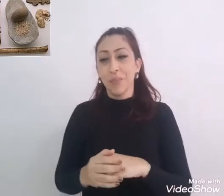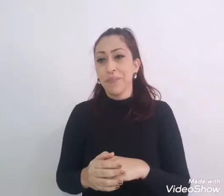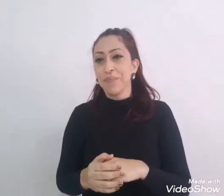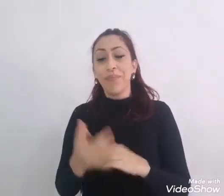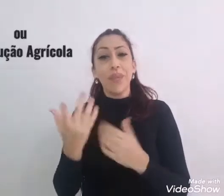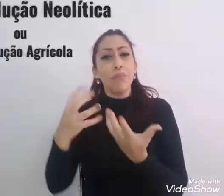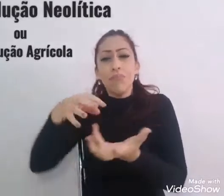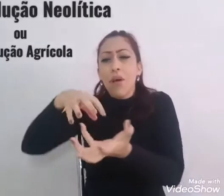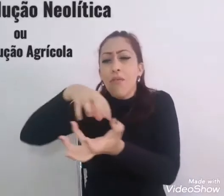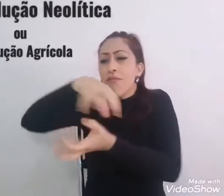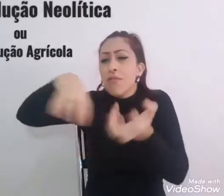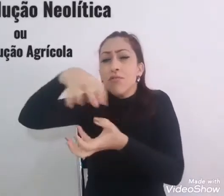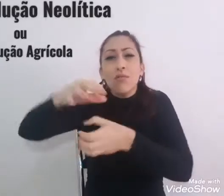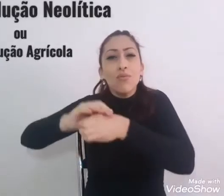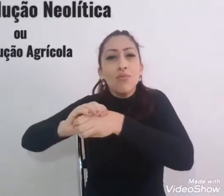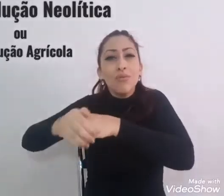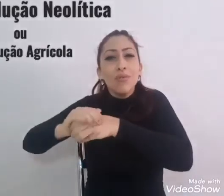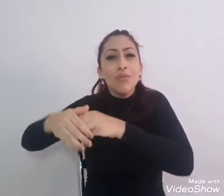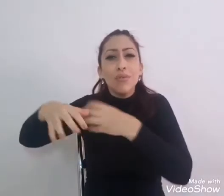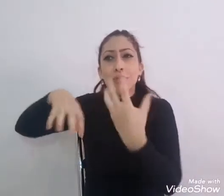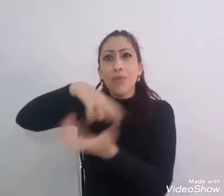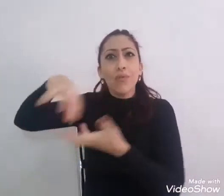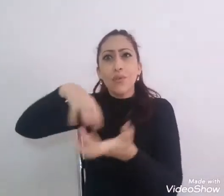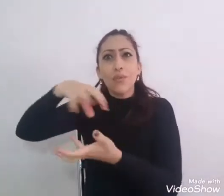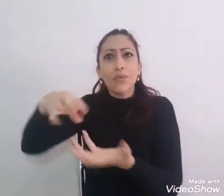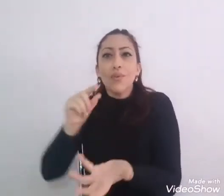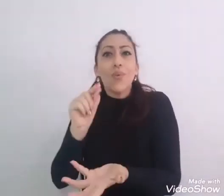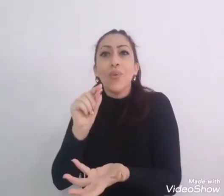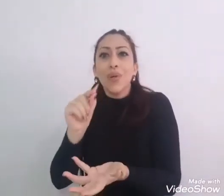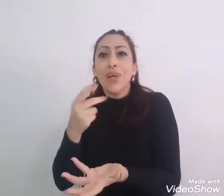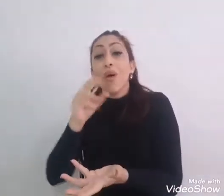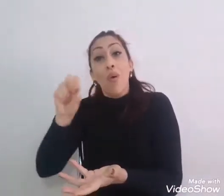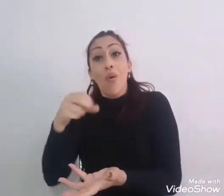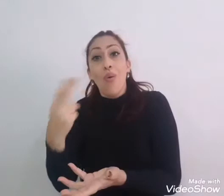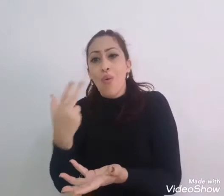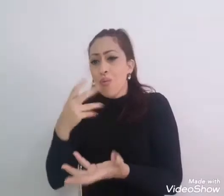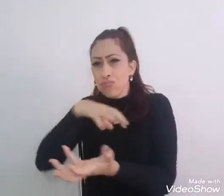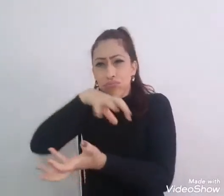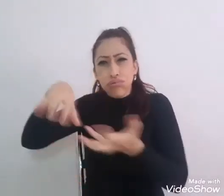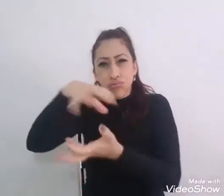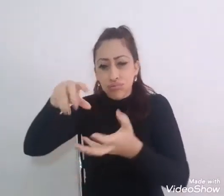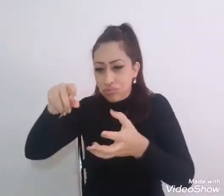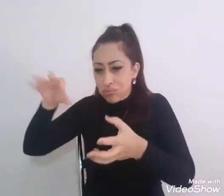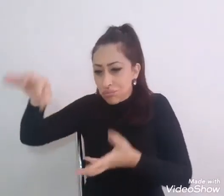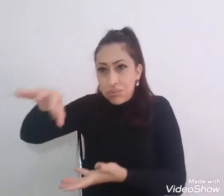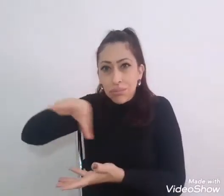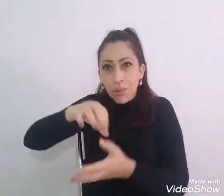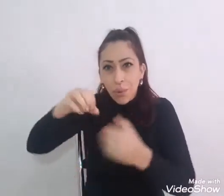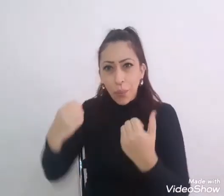revolução neolítica, né? A revolução neolítica, ou revolução agrícola, ela tem início com a descoberta da agricultura. Por quê?